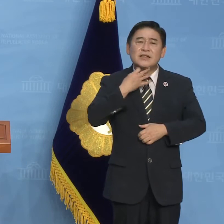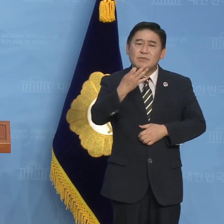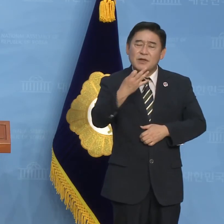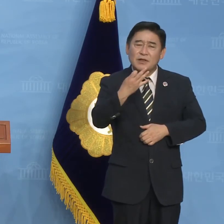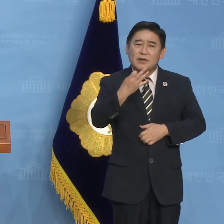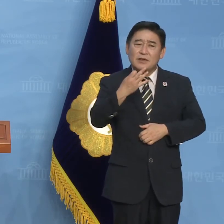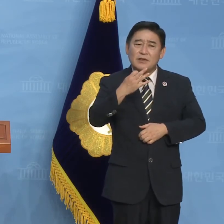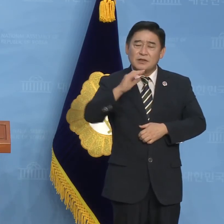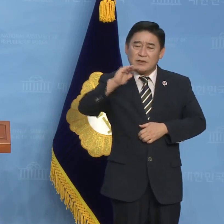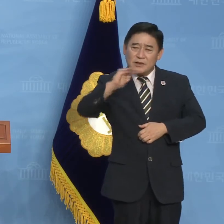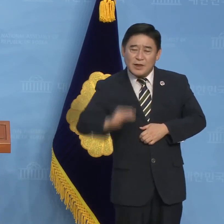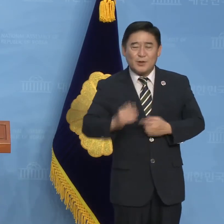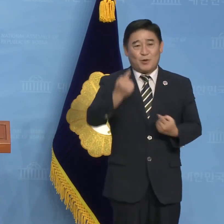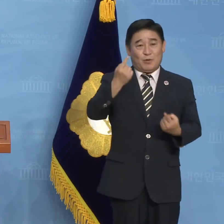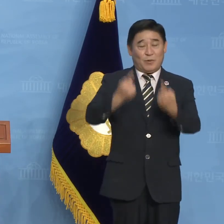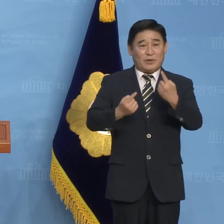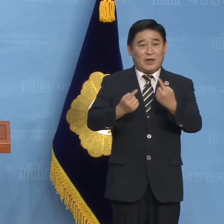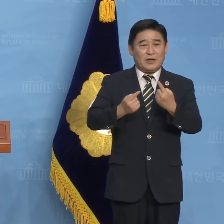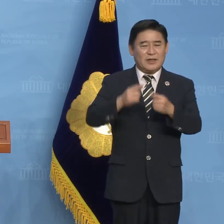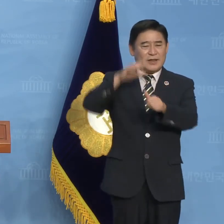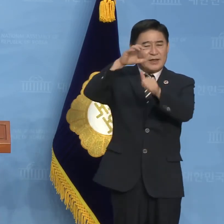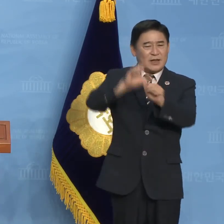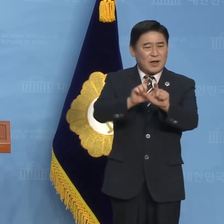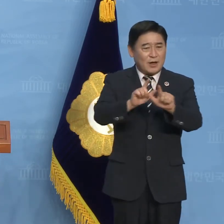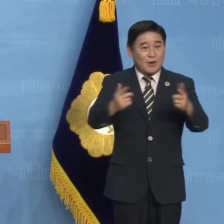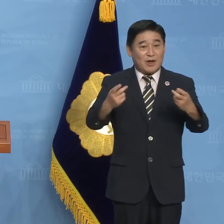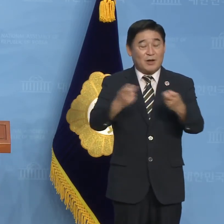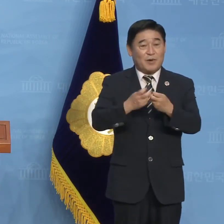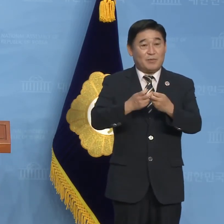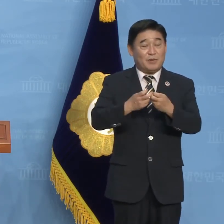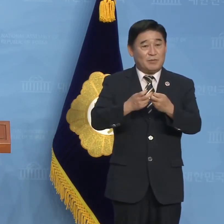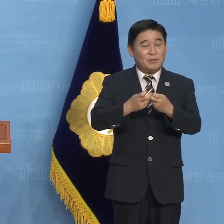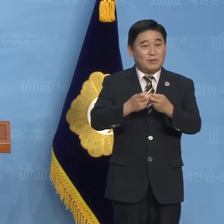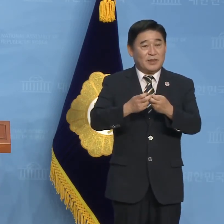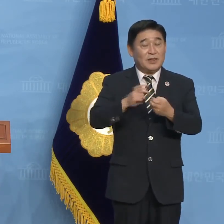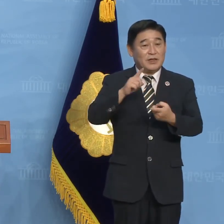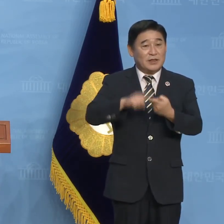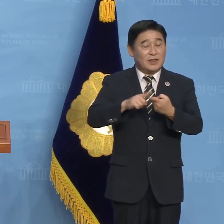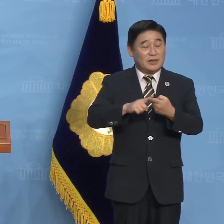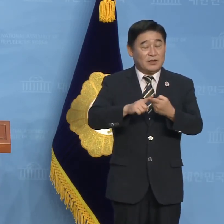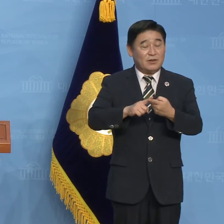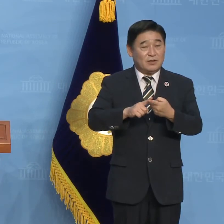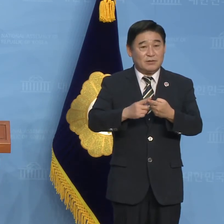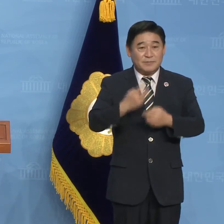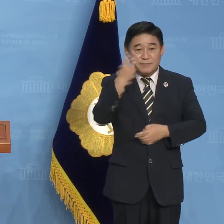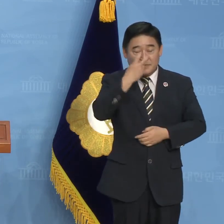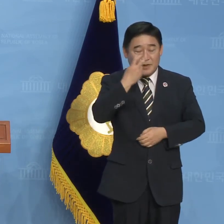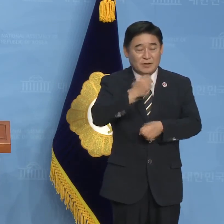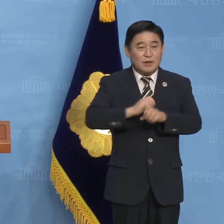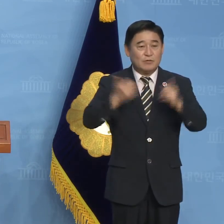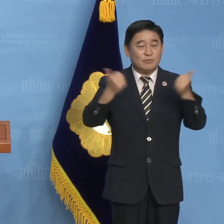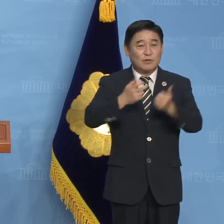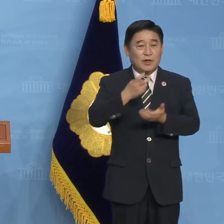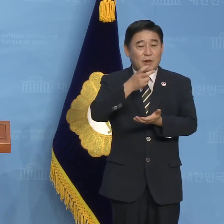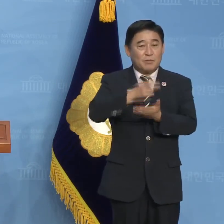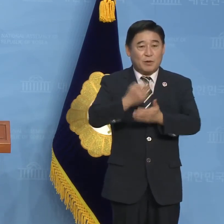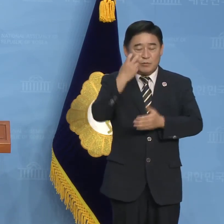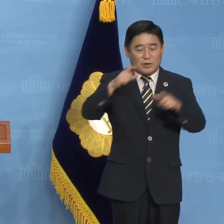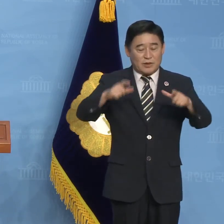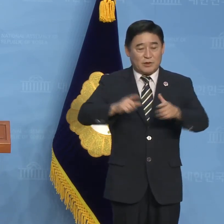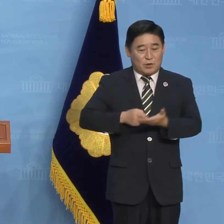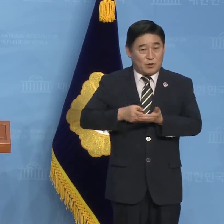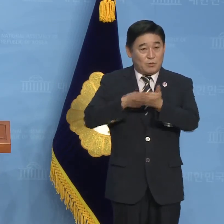이거를 하향하기보다는 제재를 다양화하는 측면에서 입법 시사점을 살펴보았다고 합니다. 다음, 국회 입법조사처